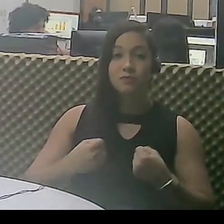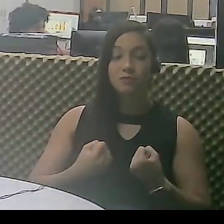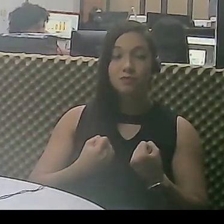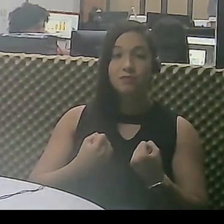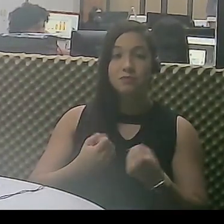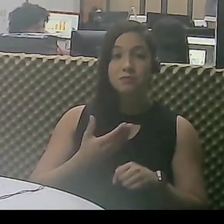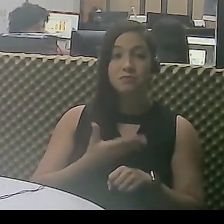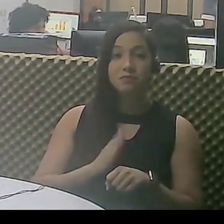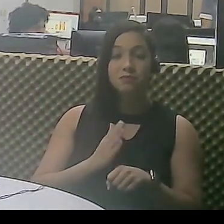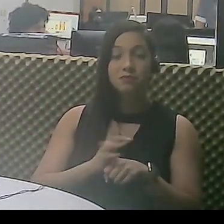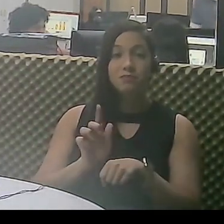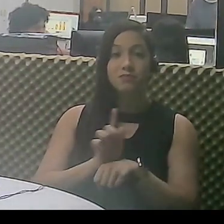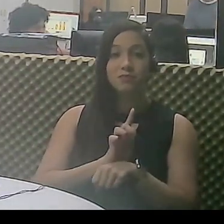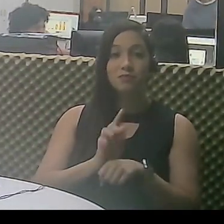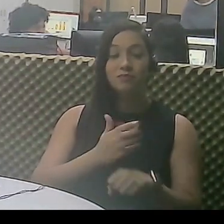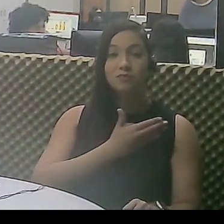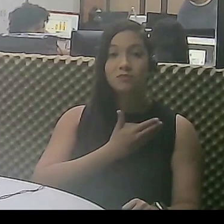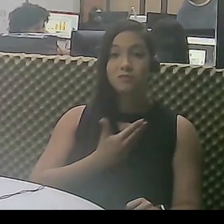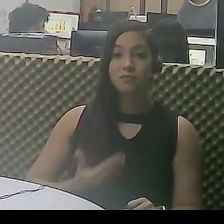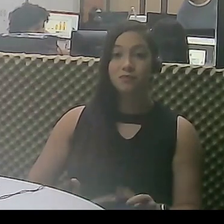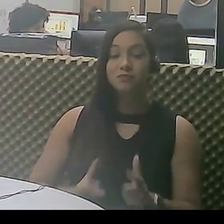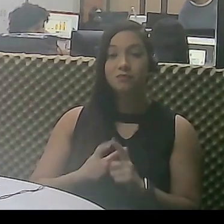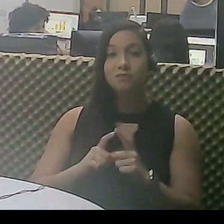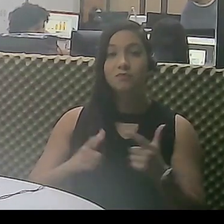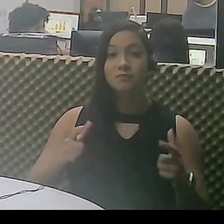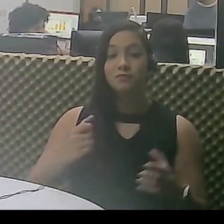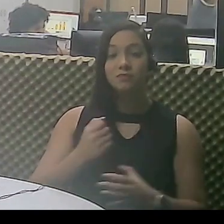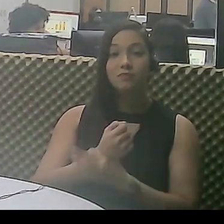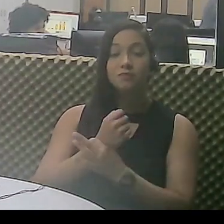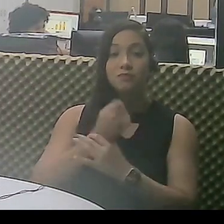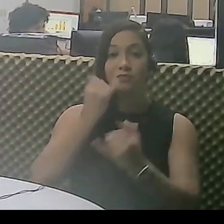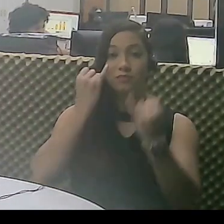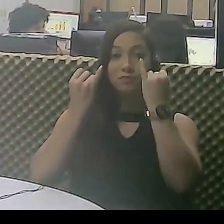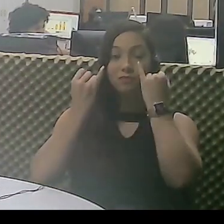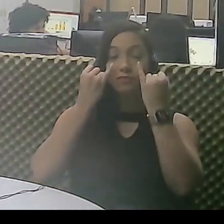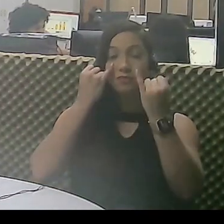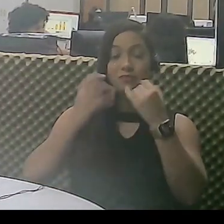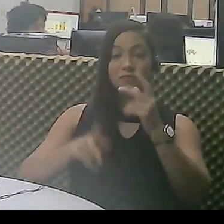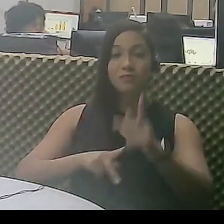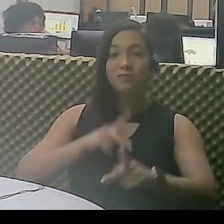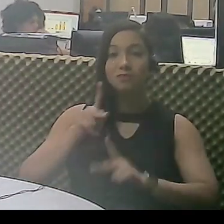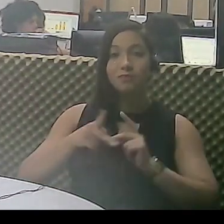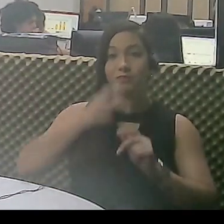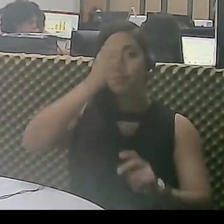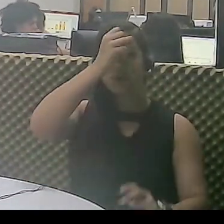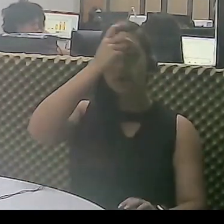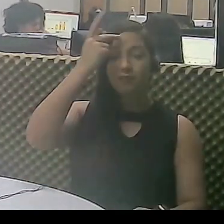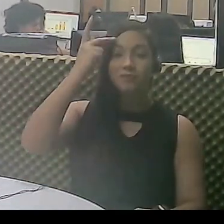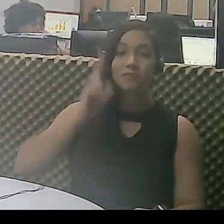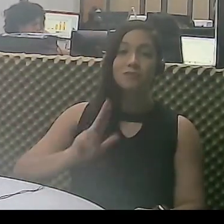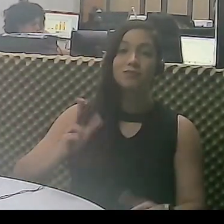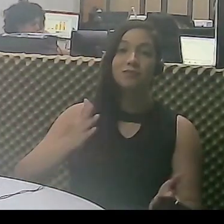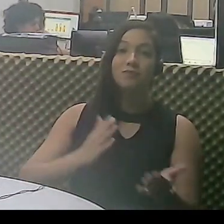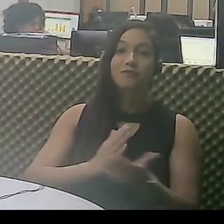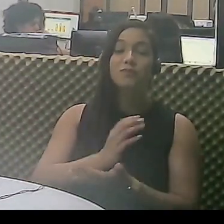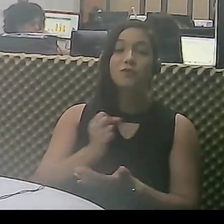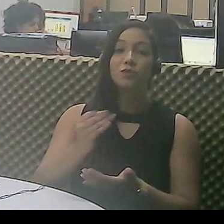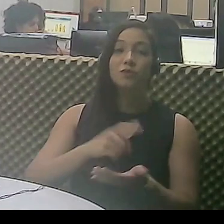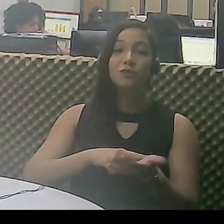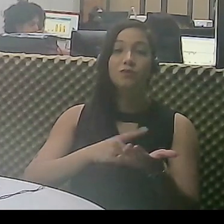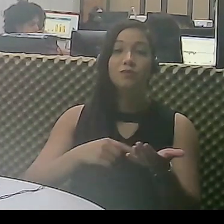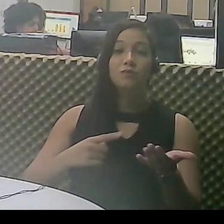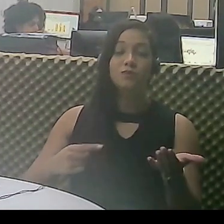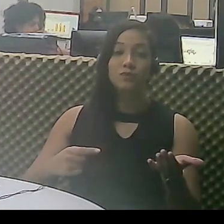boas práticas na gestão pública e ampliar a segurança de dados da população, a Prefeitura de Uberlândia lançou uma nova